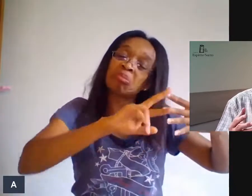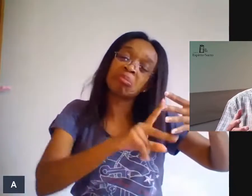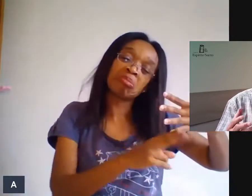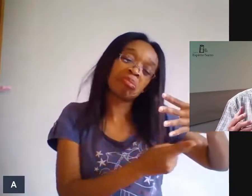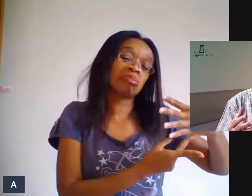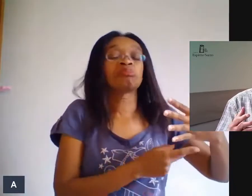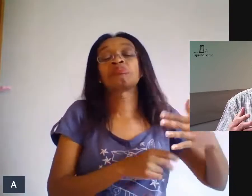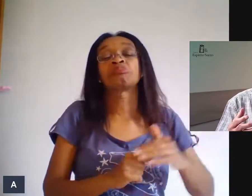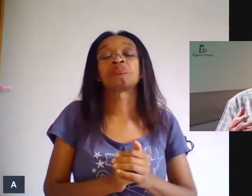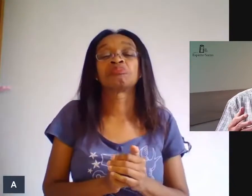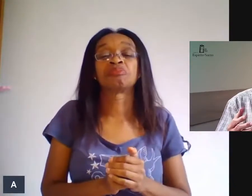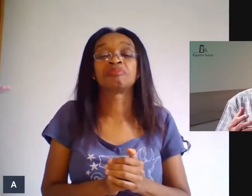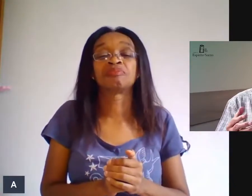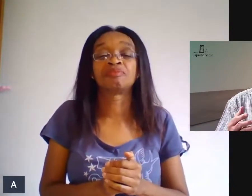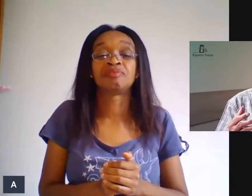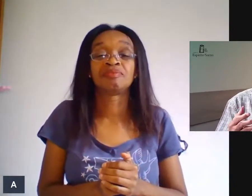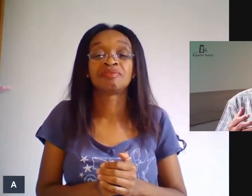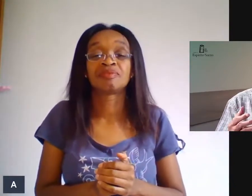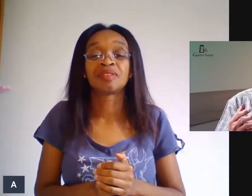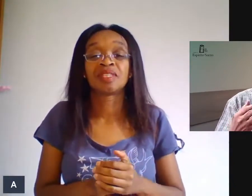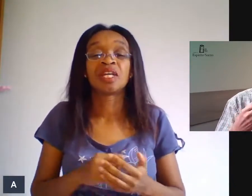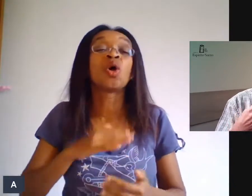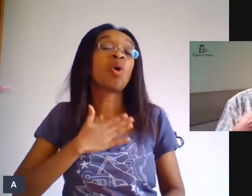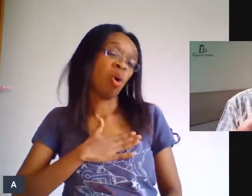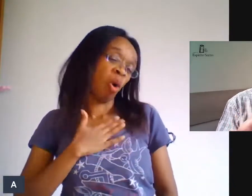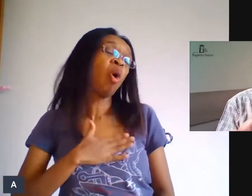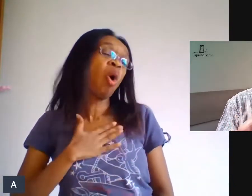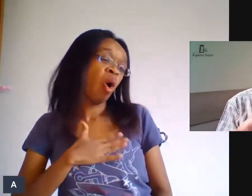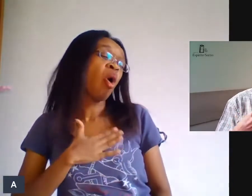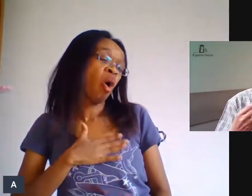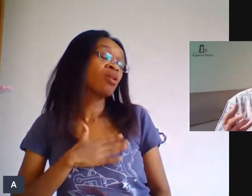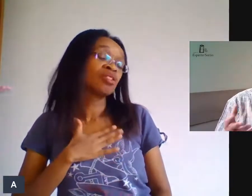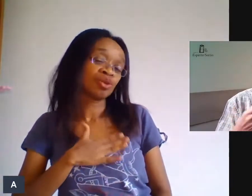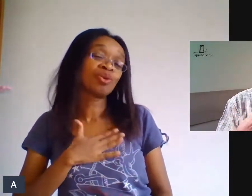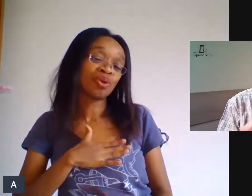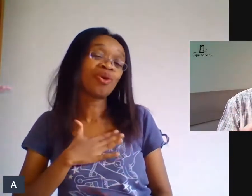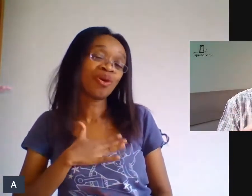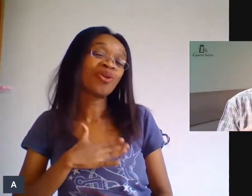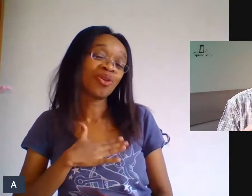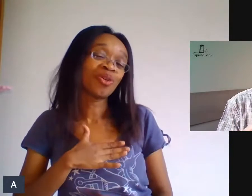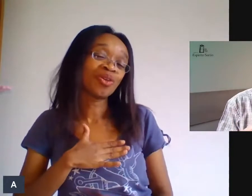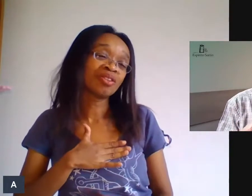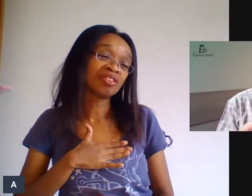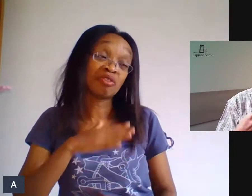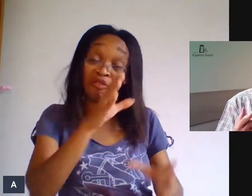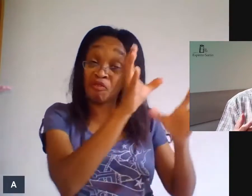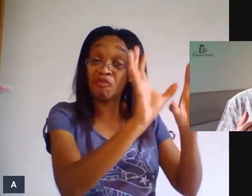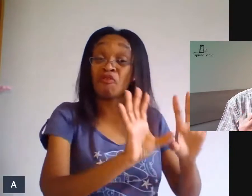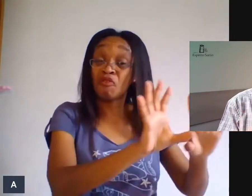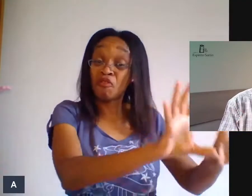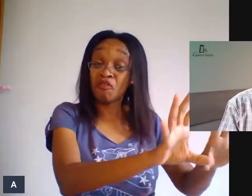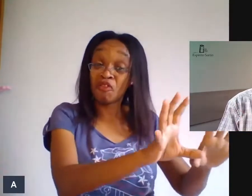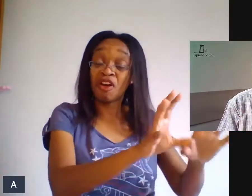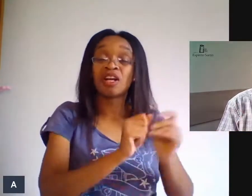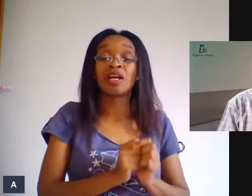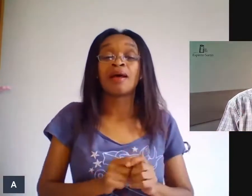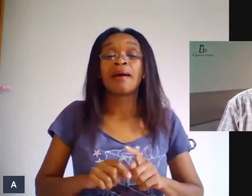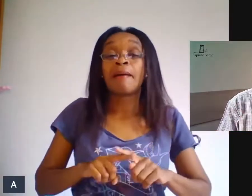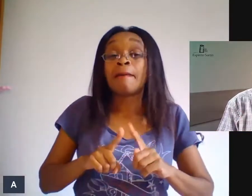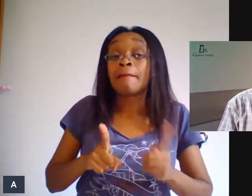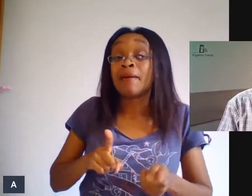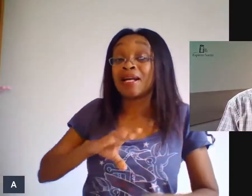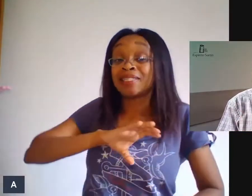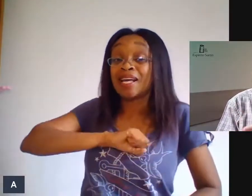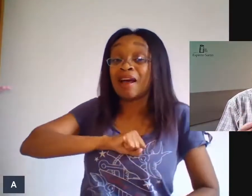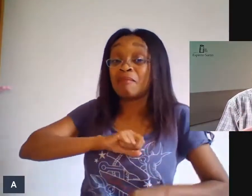está relacionado porque o gostar vem de dentro de fora para dentro. O que não acontece com o amar.